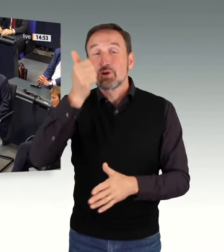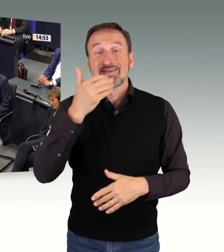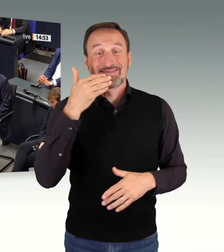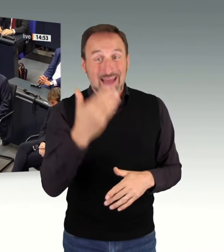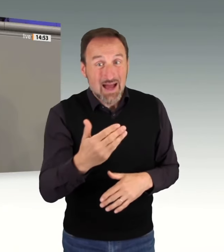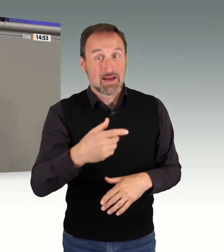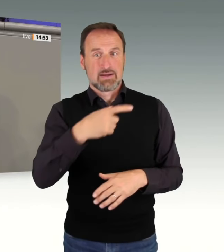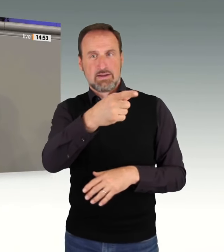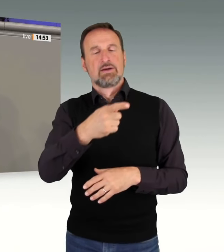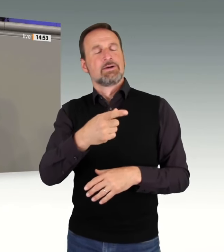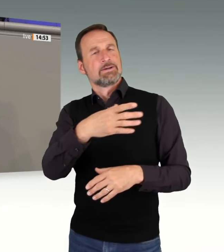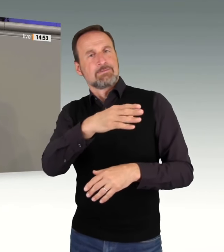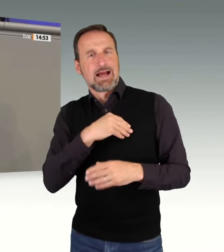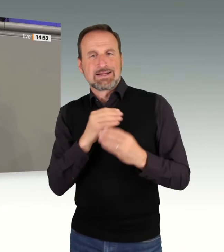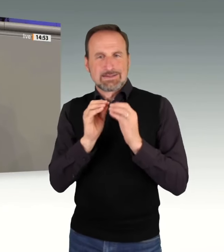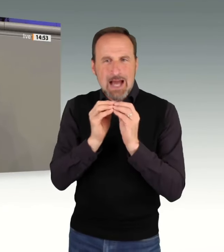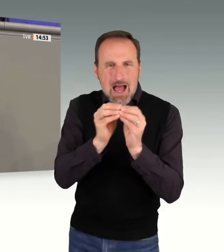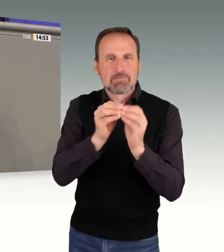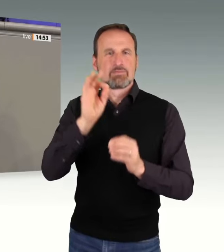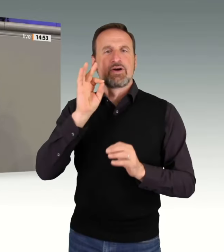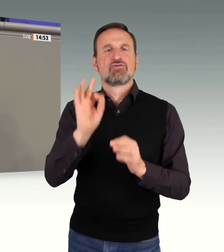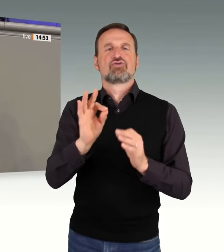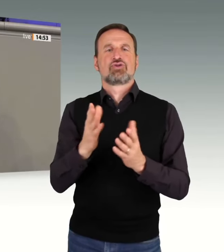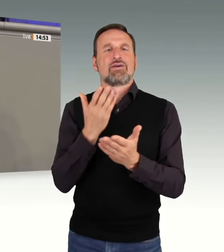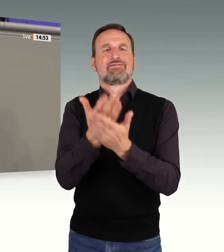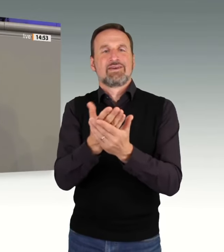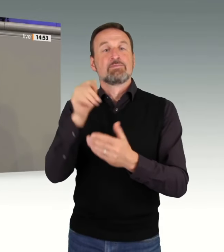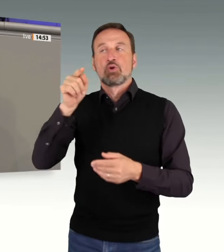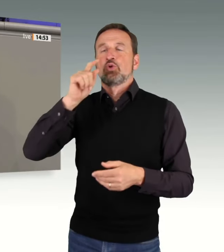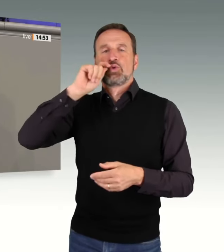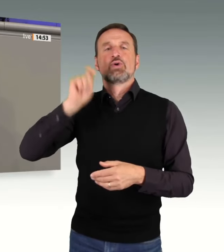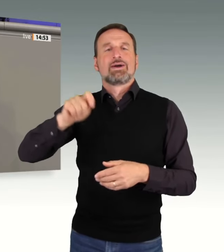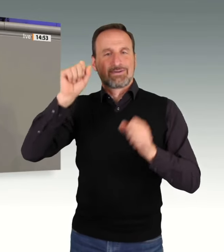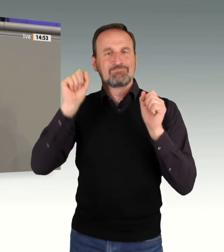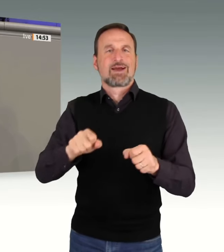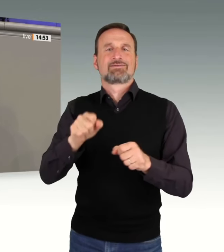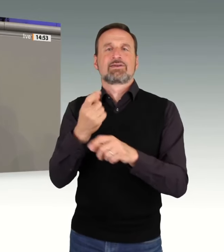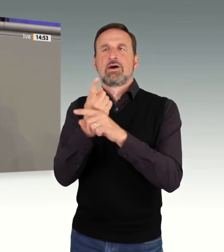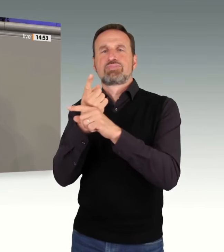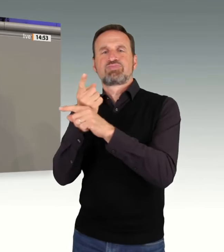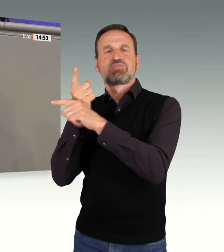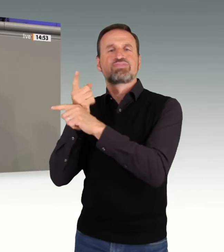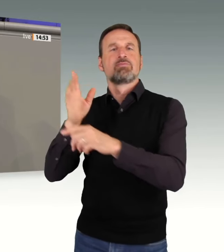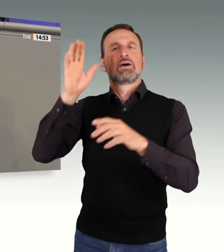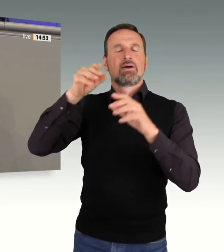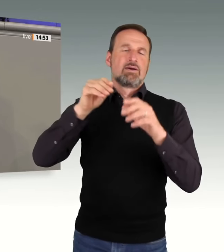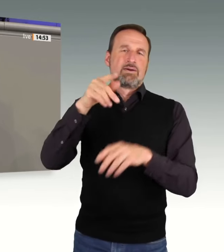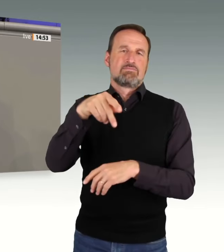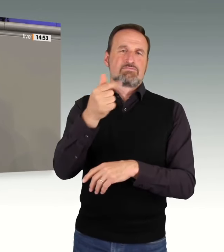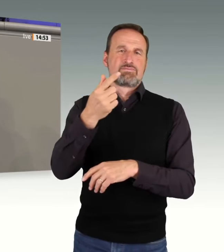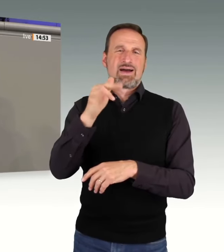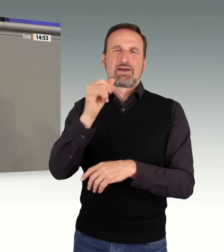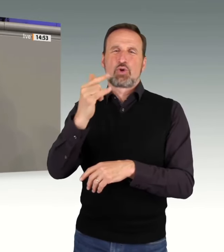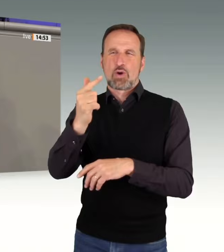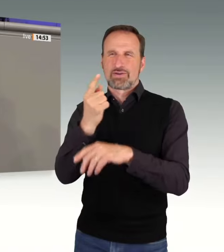gibt es bei uns irgendwelches anderes Ziel zusammen mit uns als Frieden? Nein. Gibt es irgendwelche